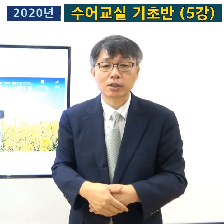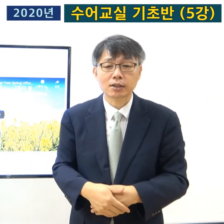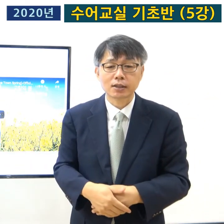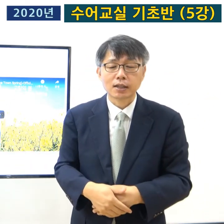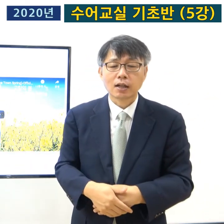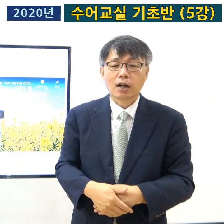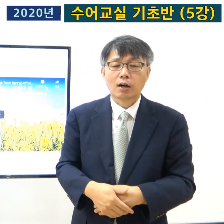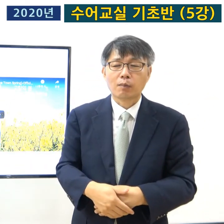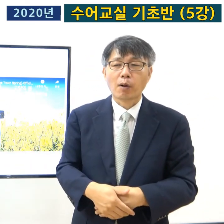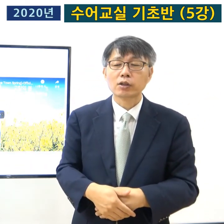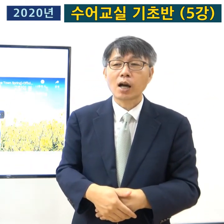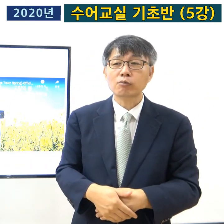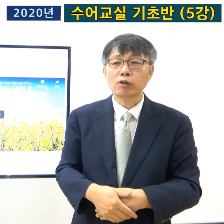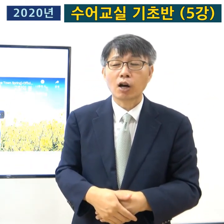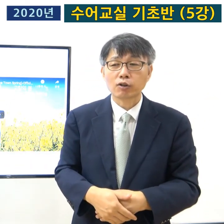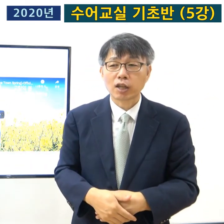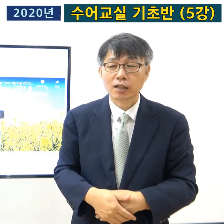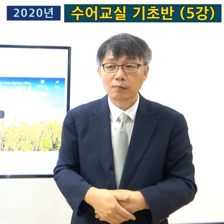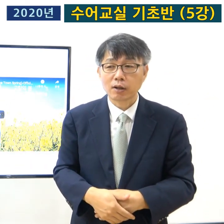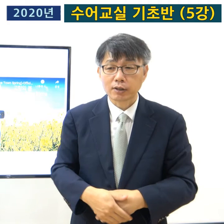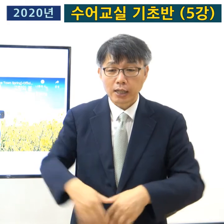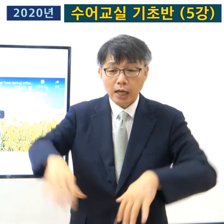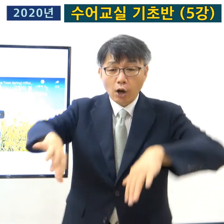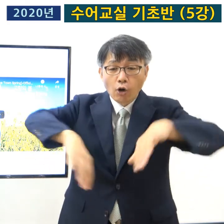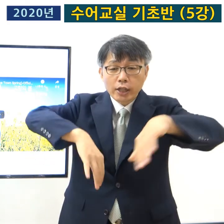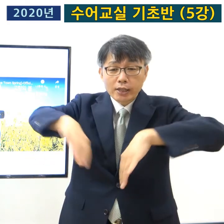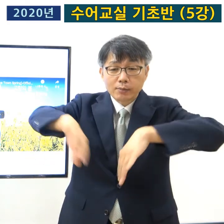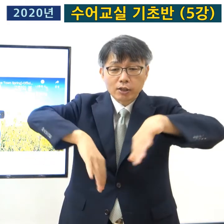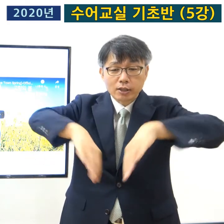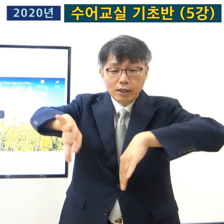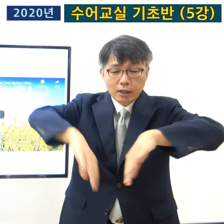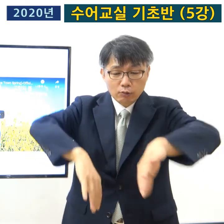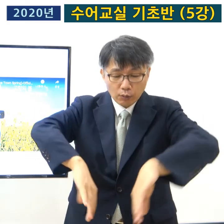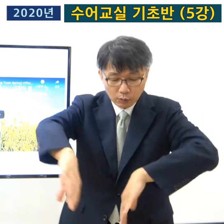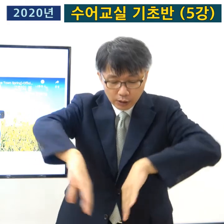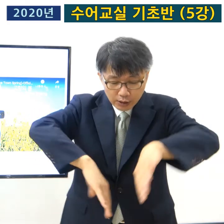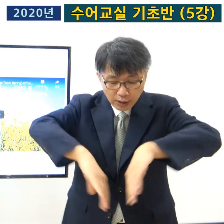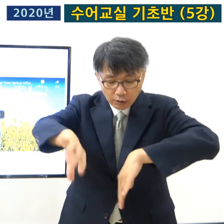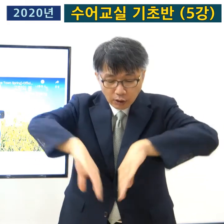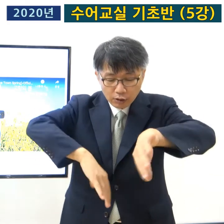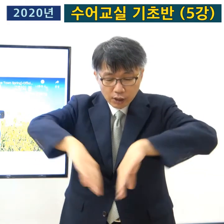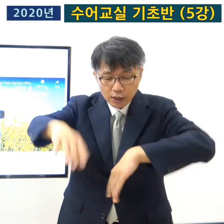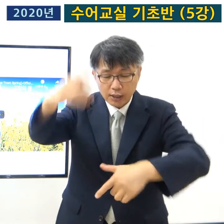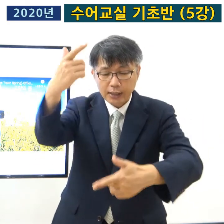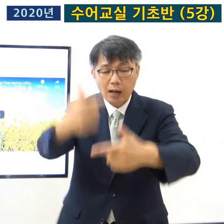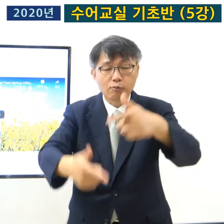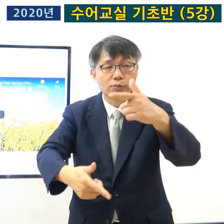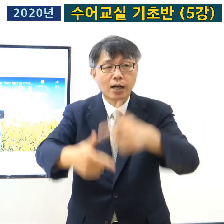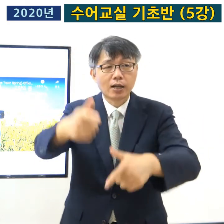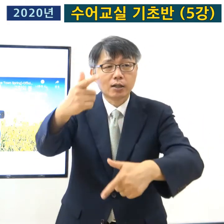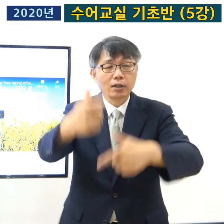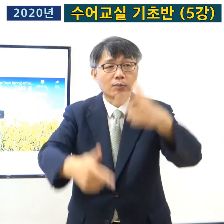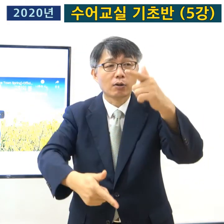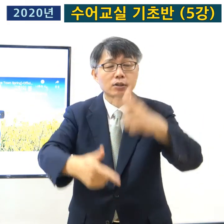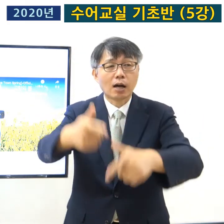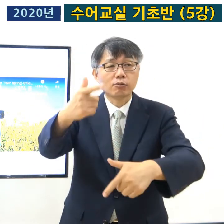수양버들은 버드나무가 어떻게 하냐면 거리에 심겨져 있잖아요. 이게 수어로 거리인데요. 거리 나무입니다.